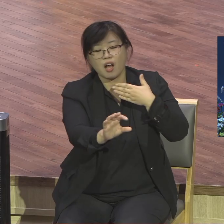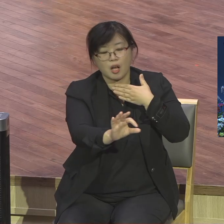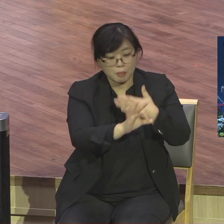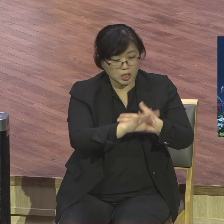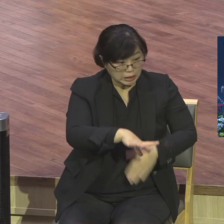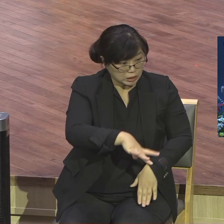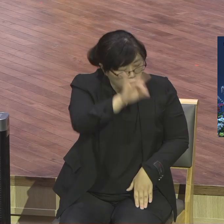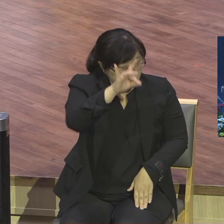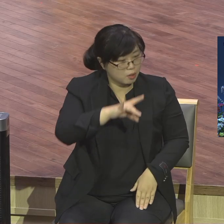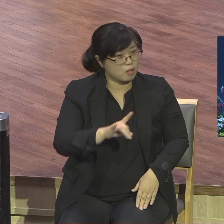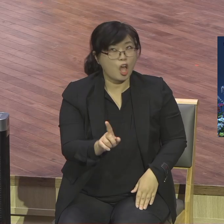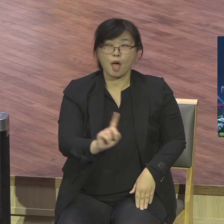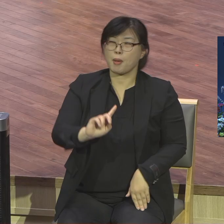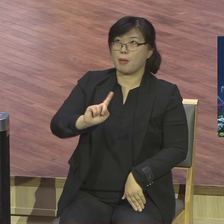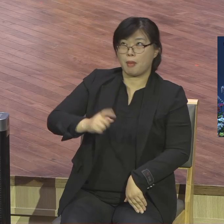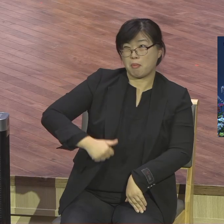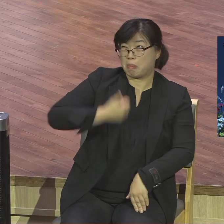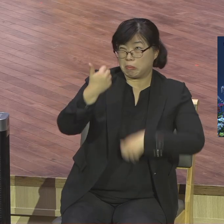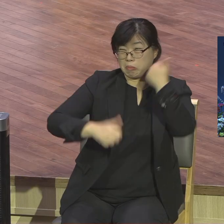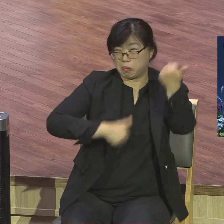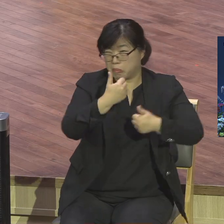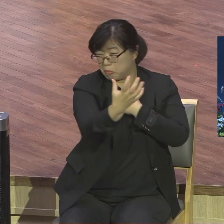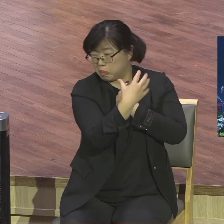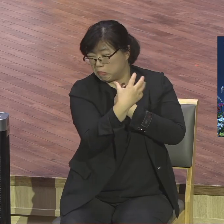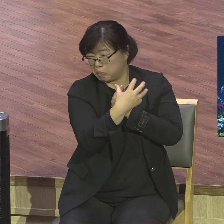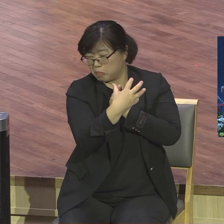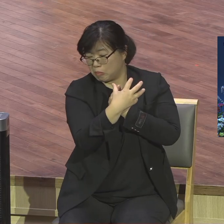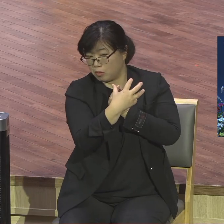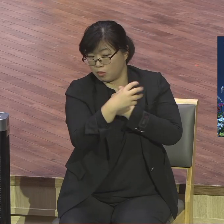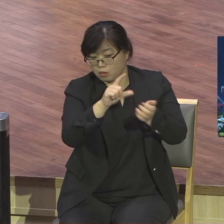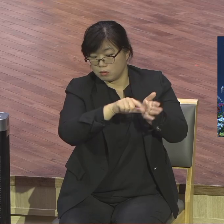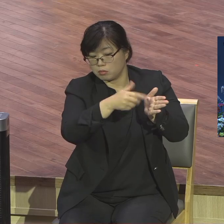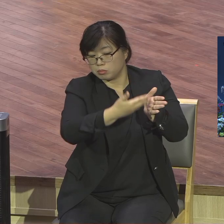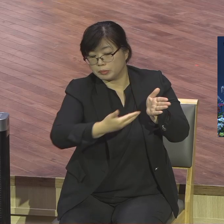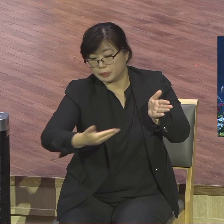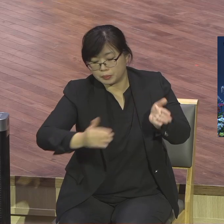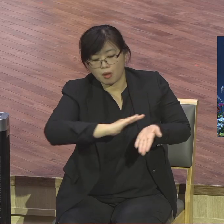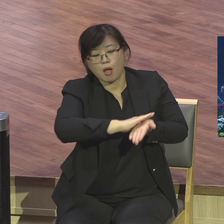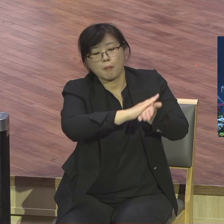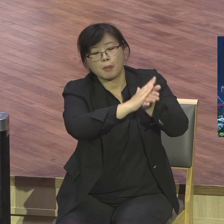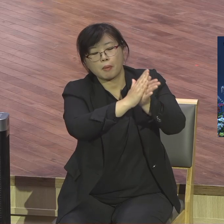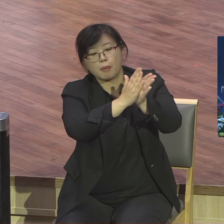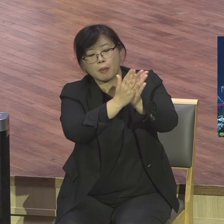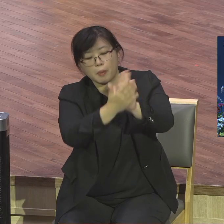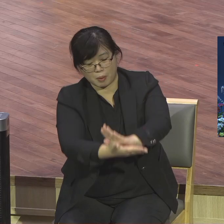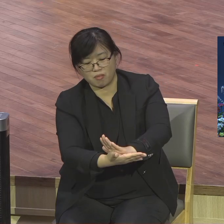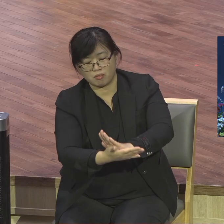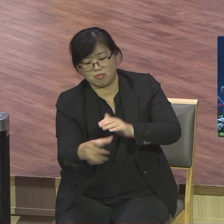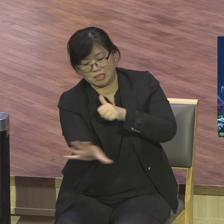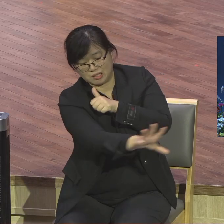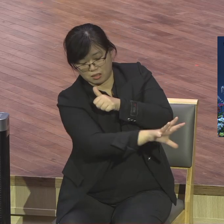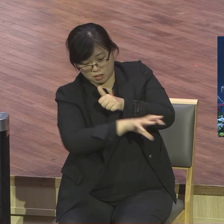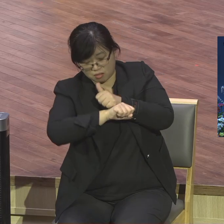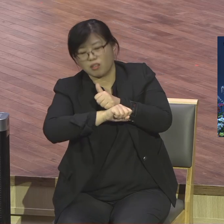통해 우리는요 선택받은 자에게 대해서 하나님의 기대를 볼 수 있어요 하나님 우리에 대한 기대가 있어요